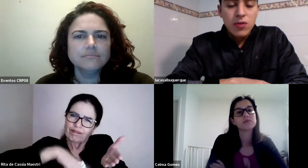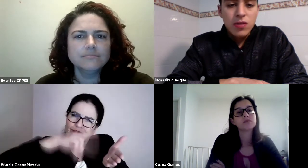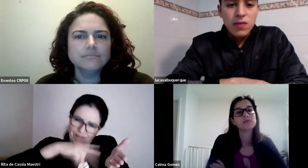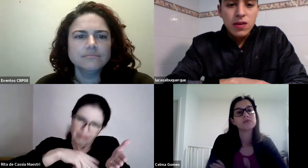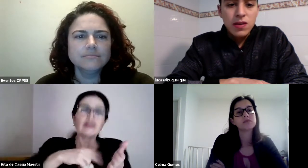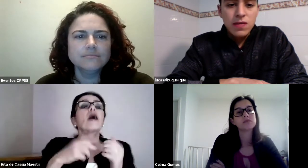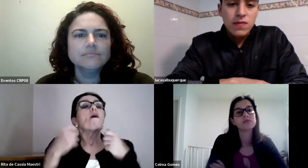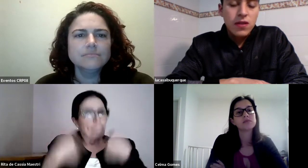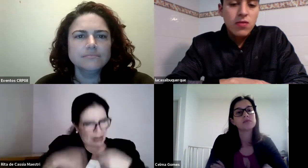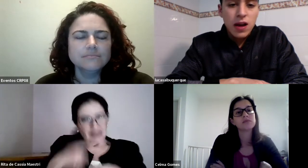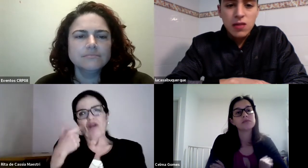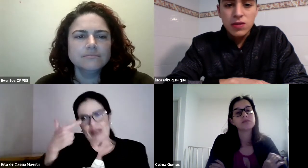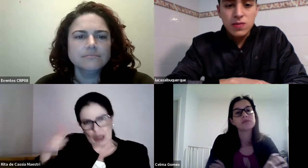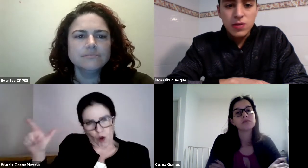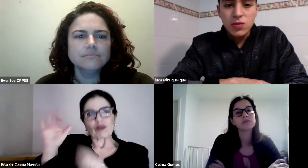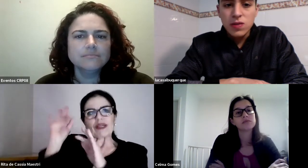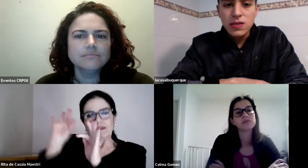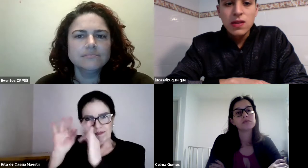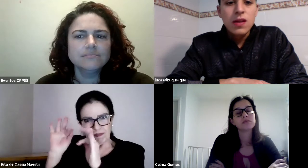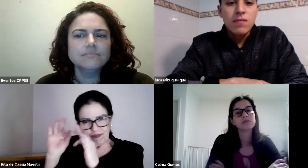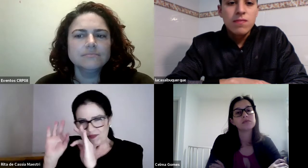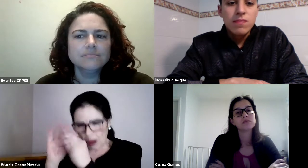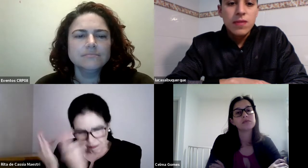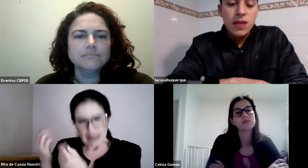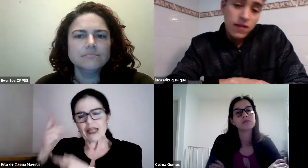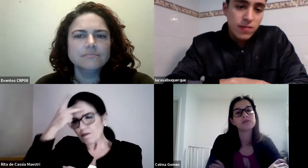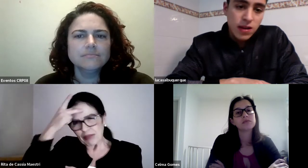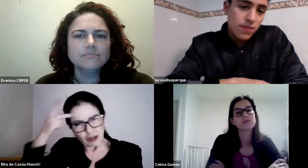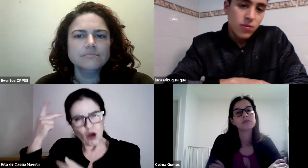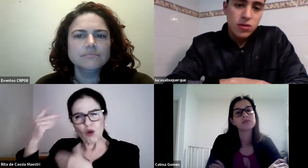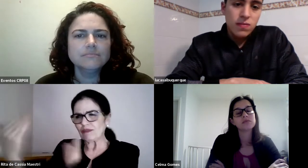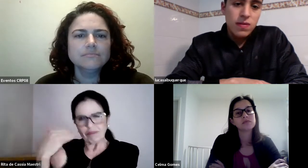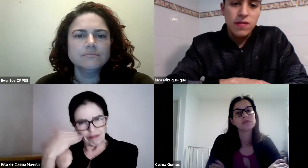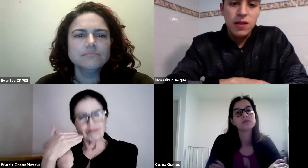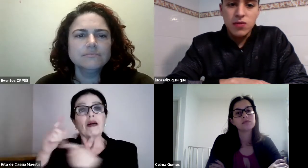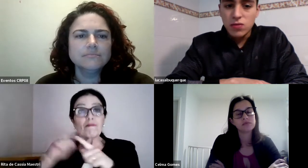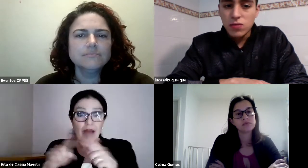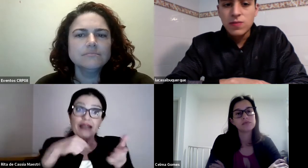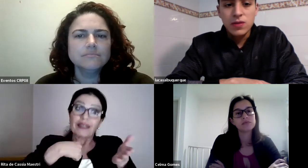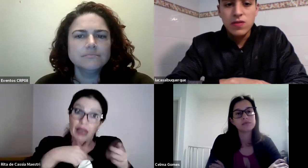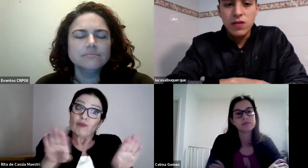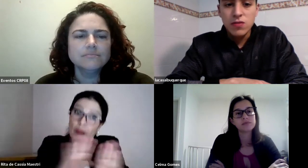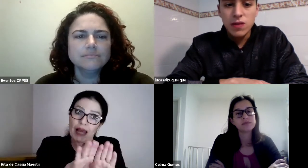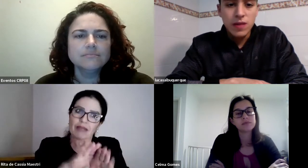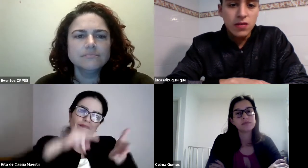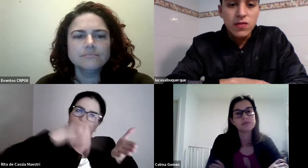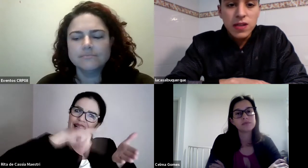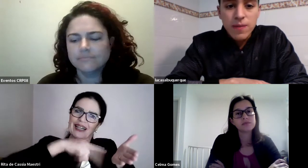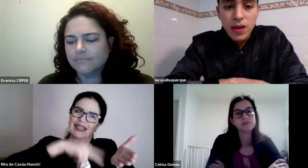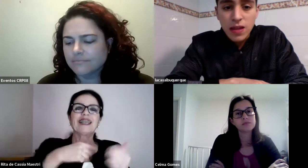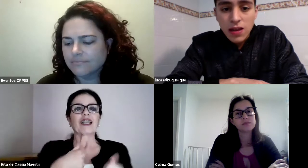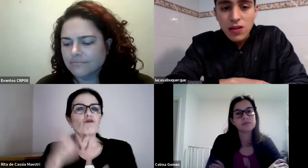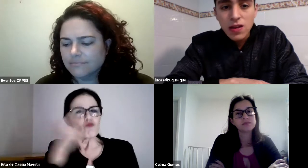eu pude me vincular com as pessoas e a família pôde, minha família me ajudou, as pessoas estiveram comigo para que eu não